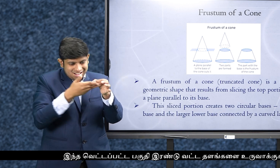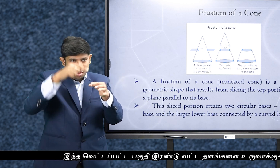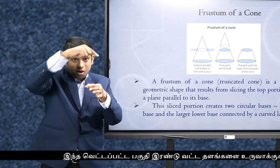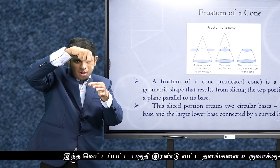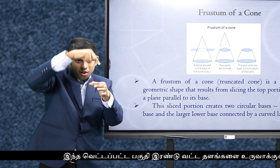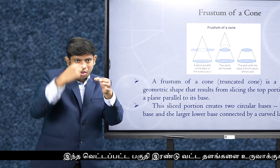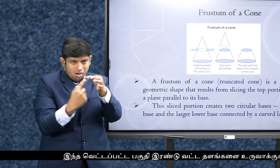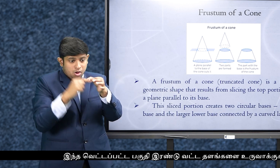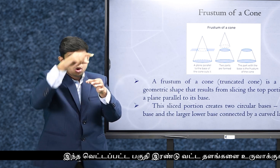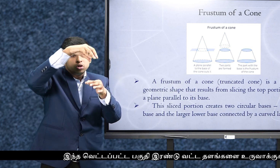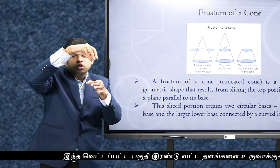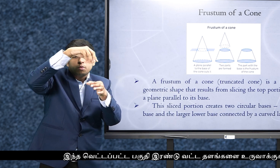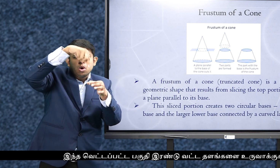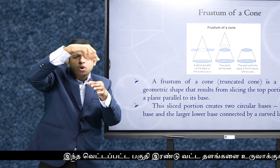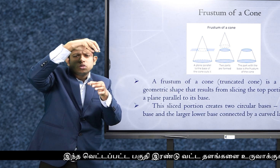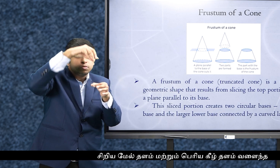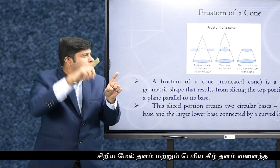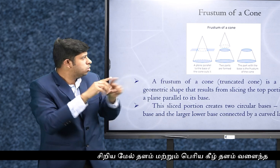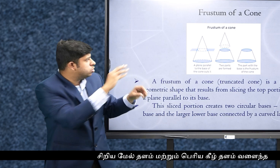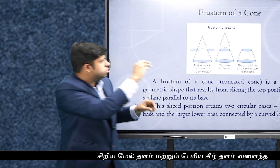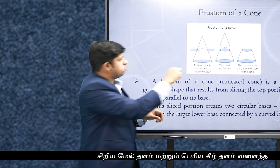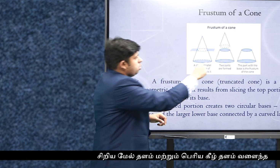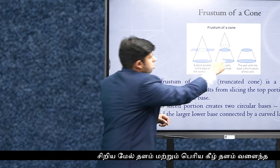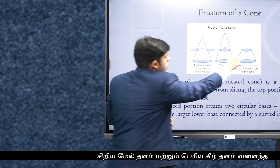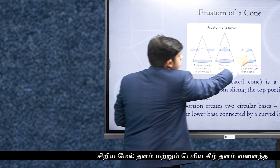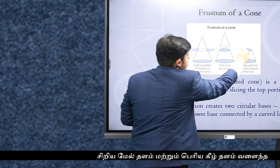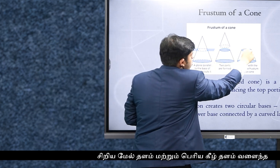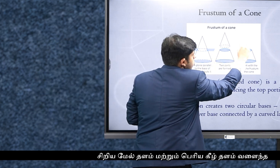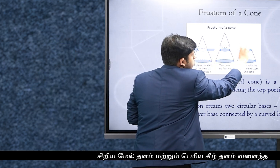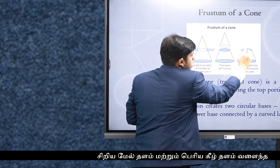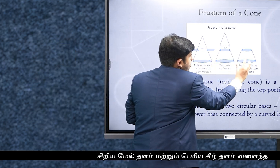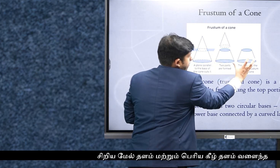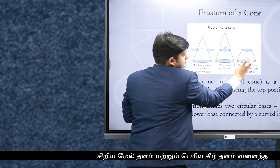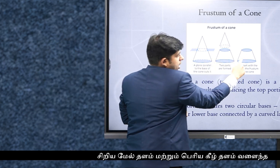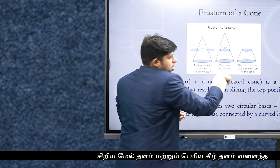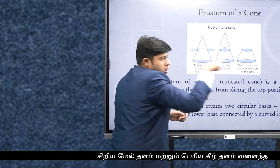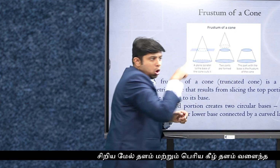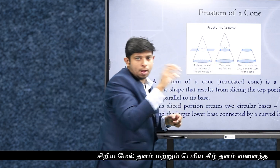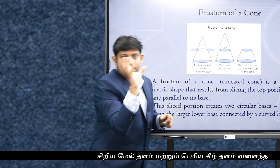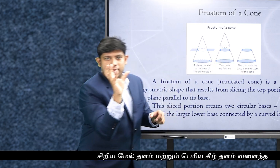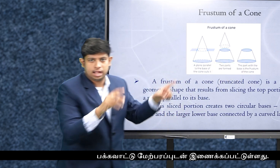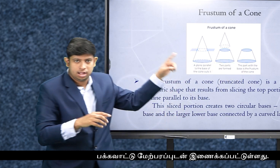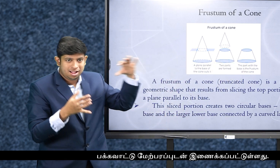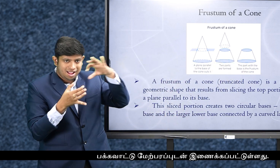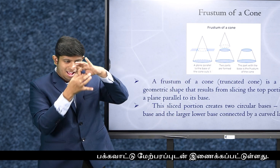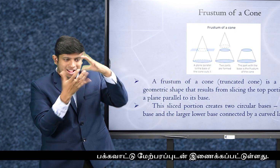வட்ட தளத்தை உருவாக்குகிறது: சிறிய மேல் தளம் மற்றும் பெரிய கீழ்த்தளம், வளைந்த பக்கவாட்டு